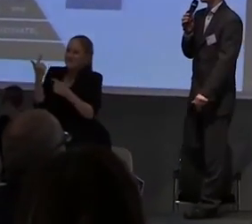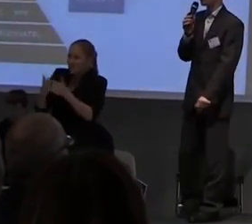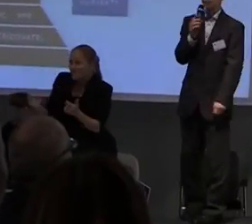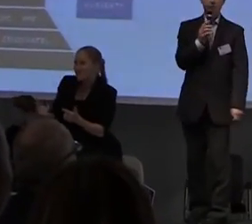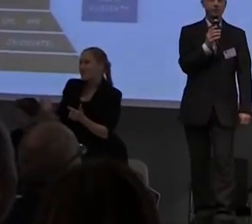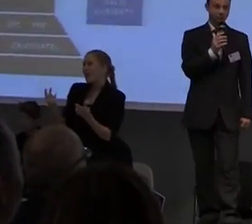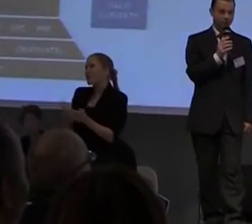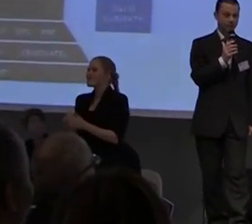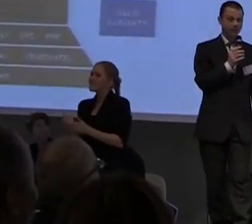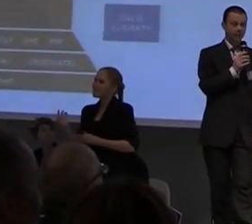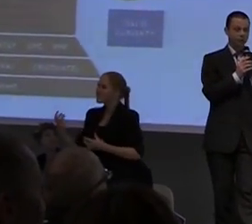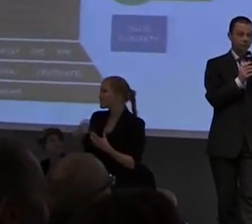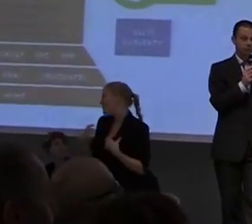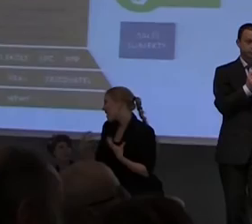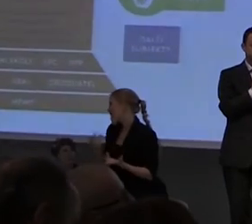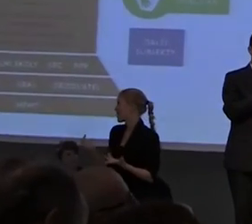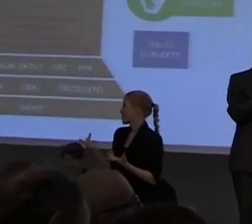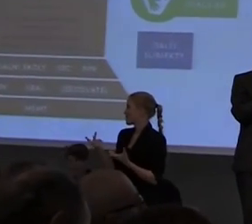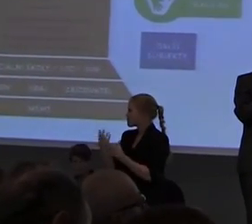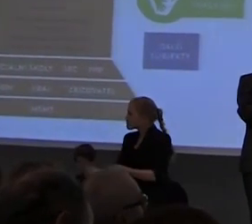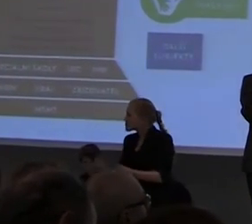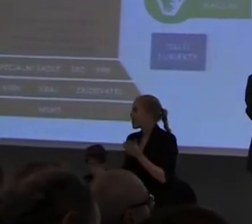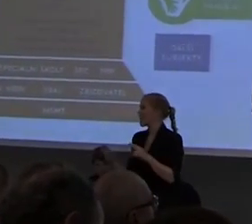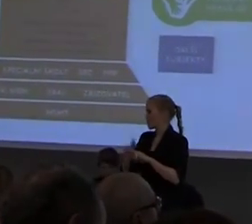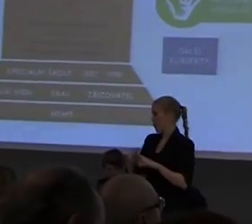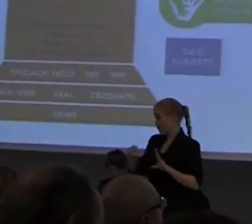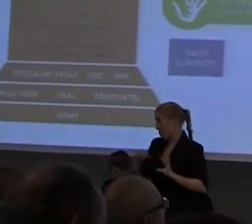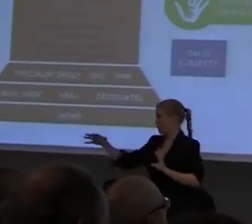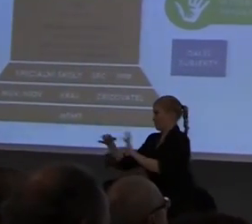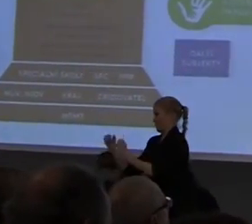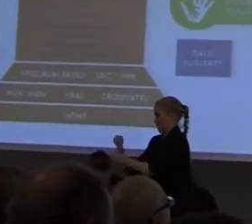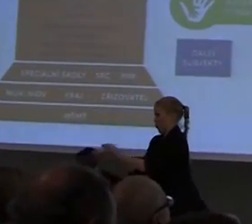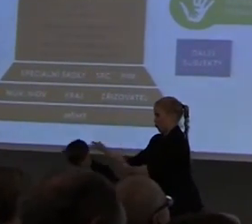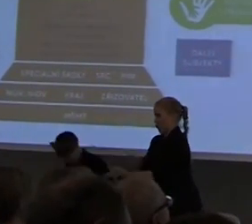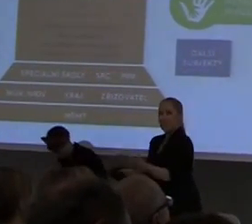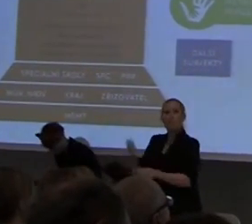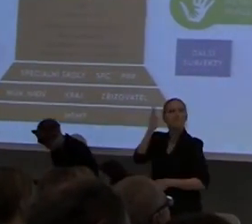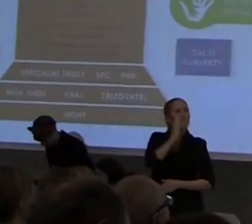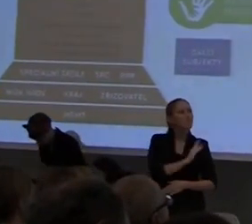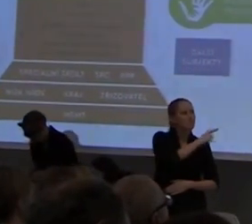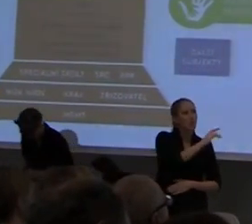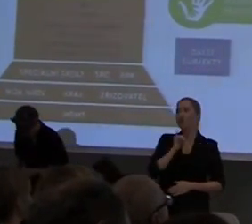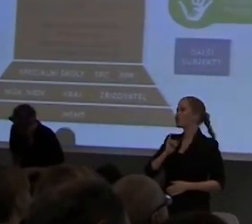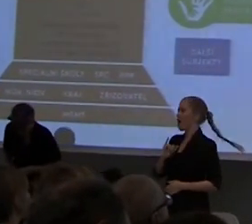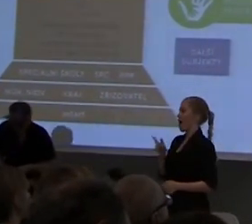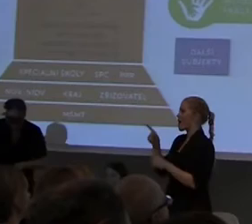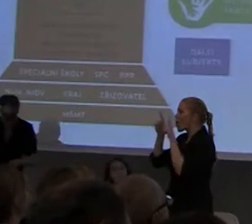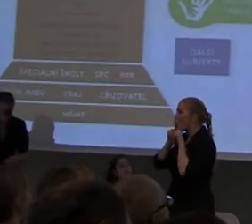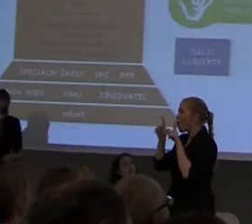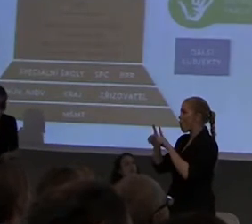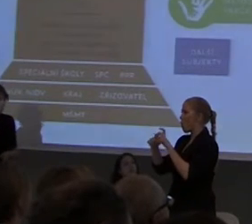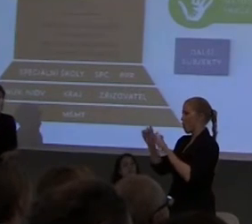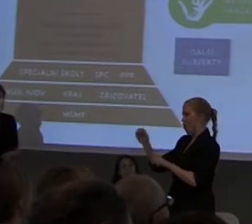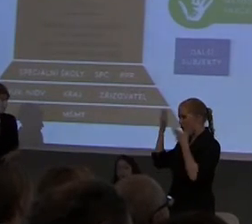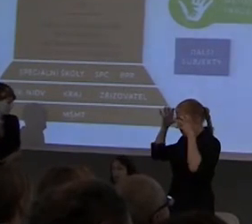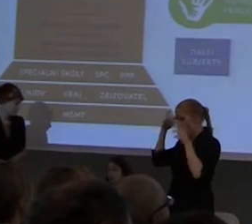ještě několik minut tak strpení. Tak poprosím žáka Huga, aby nám řekl něco o sobě. Dobrý